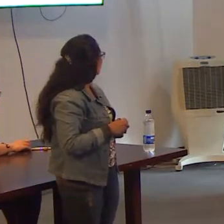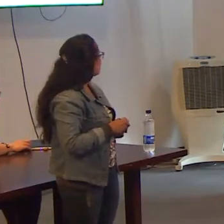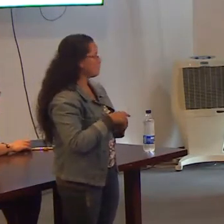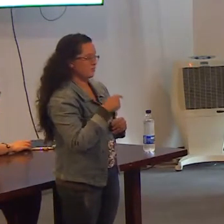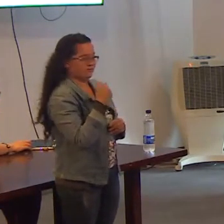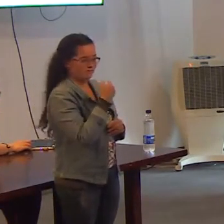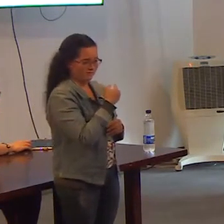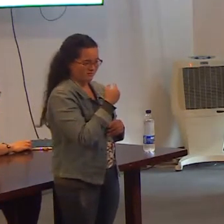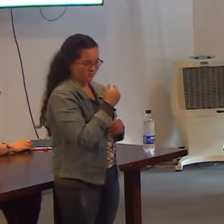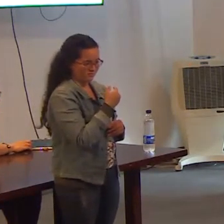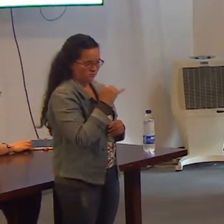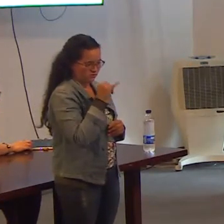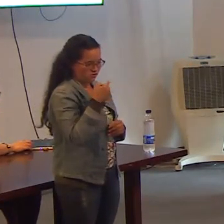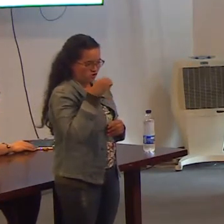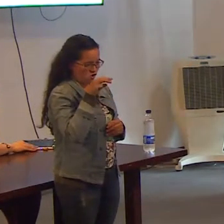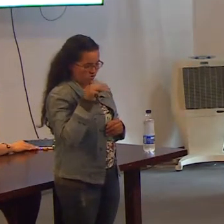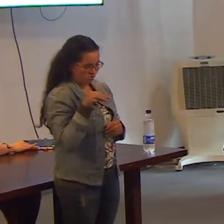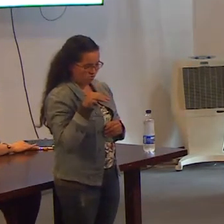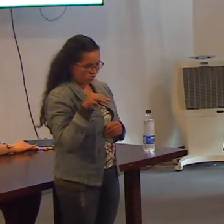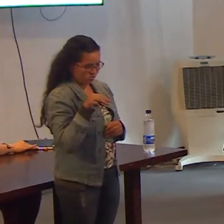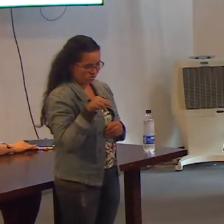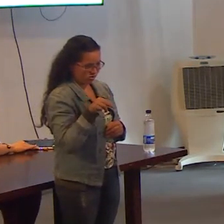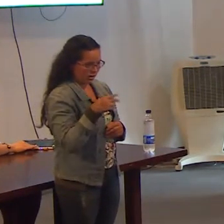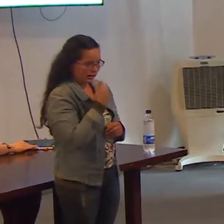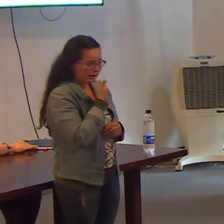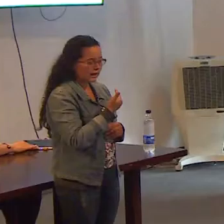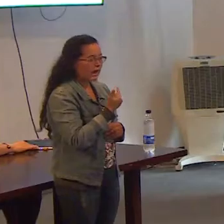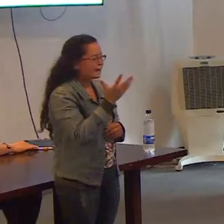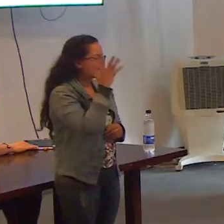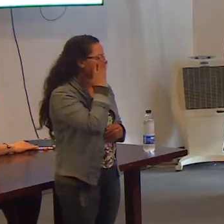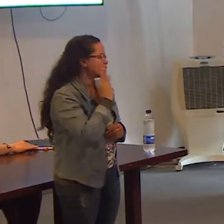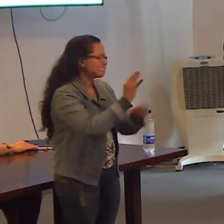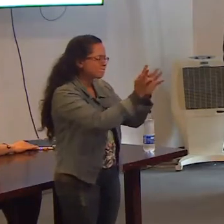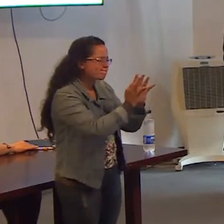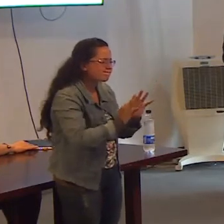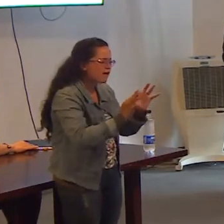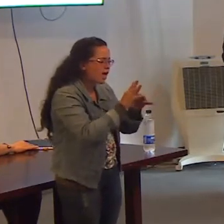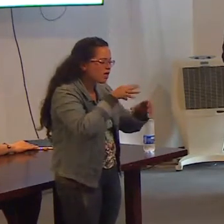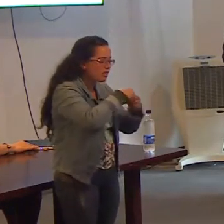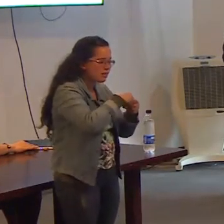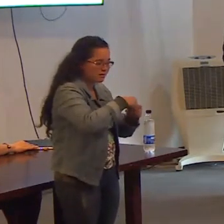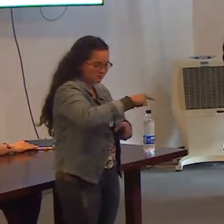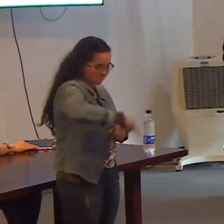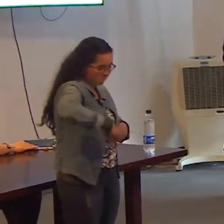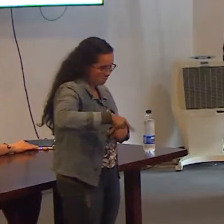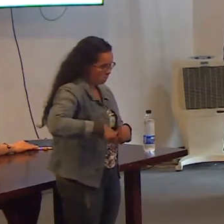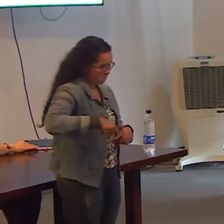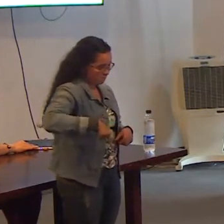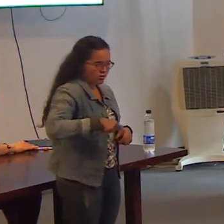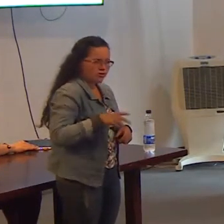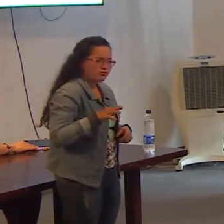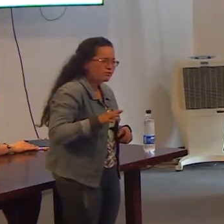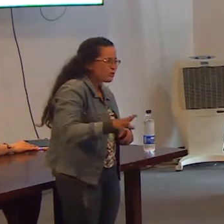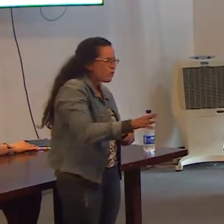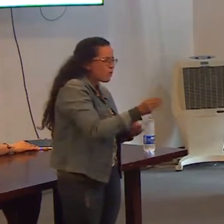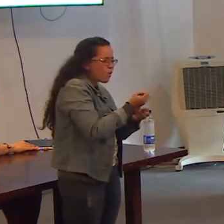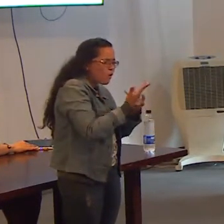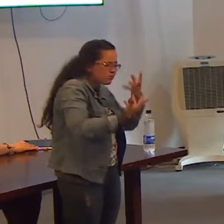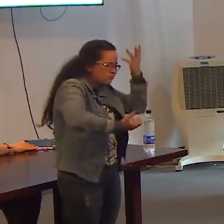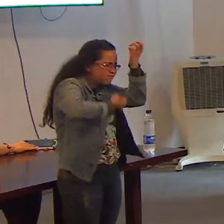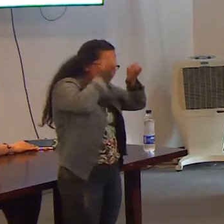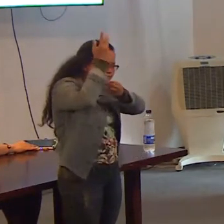John Dewey, como la anterior, también dice que la experiencia es fundamental en la escuela, que las creaciones